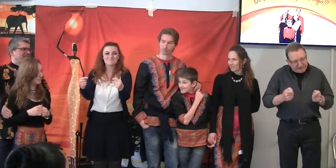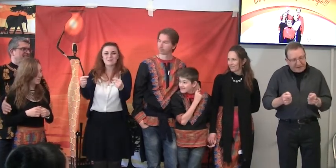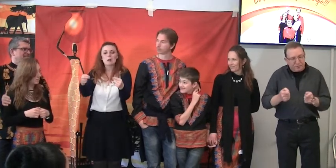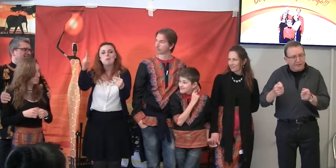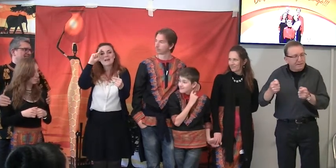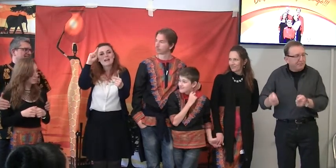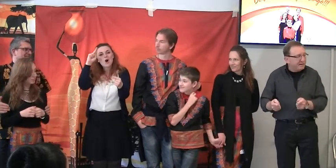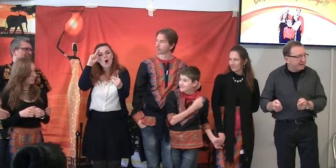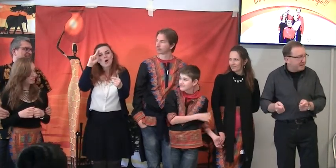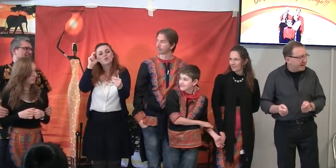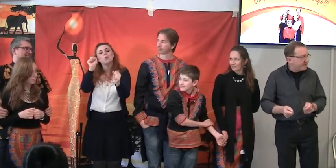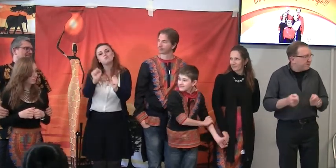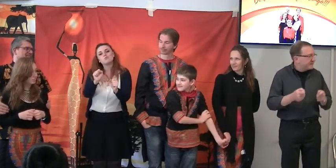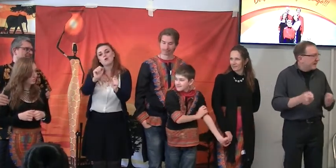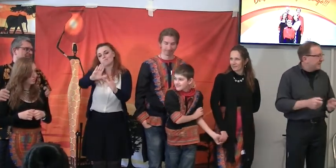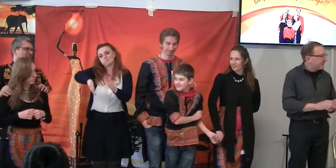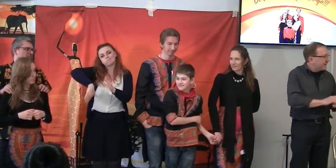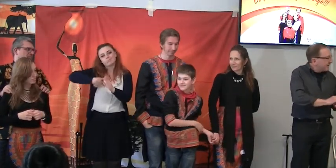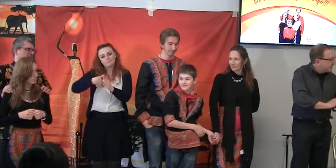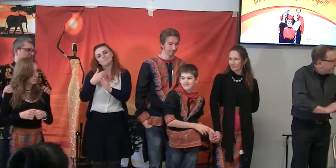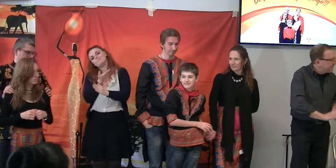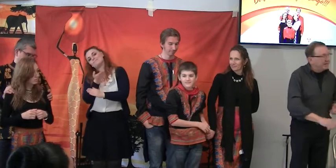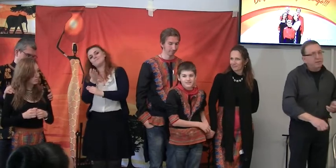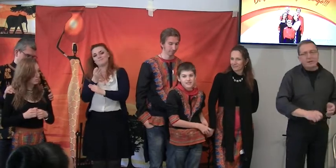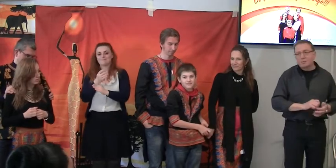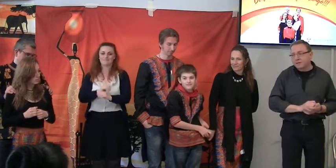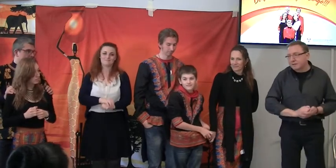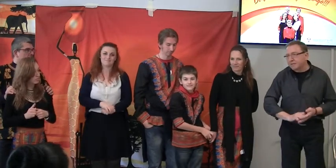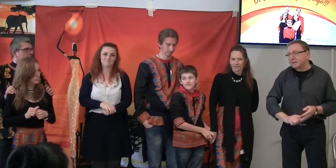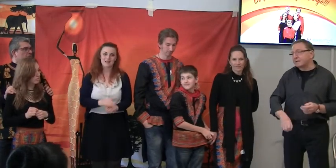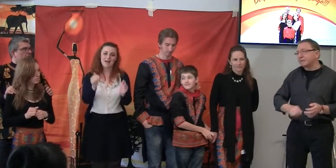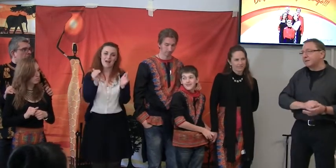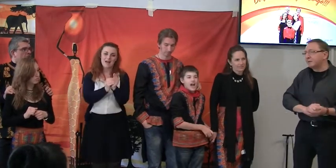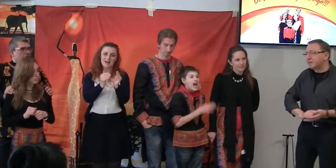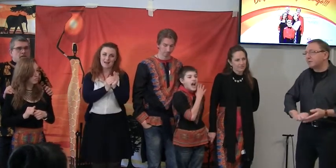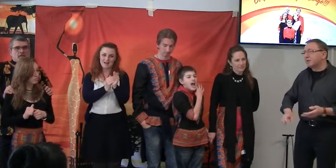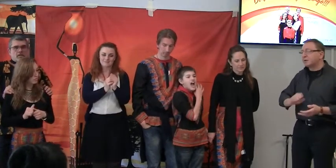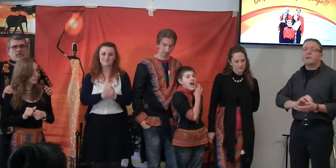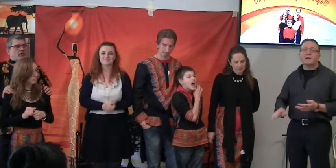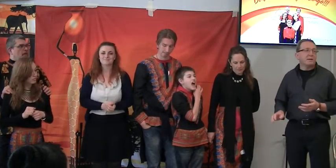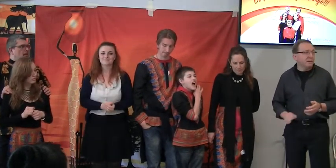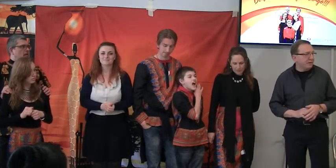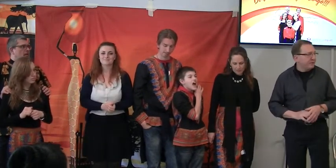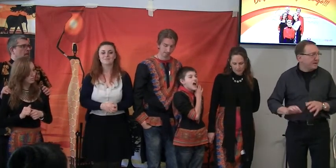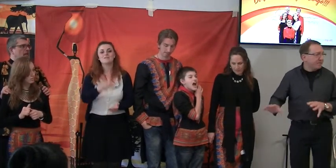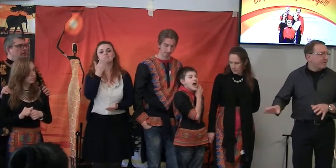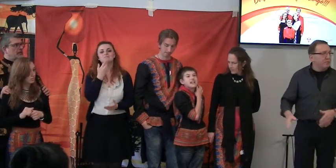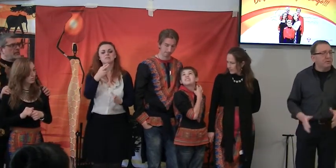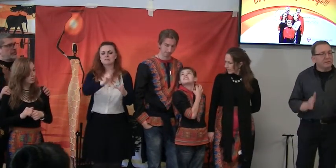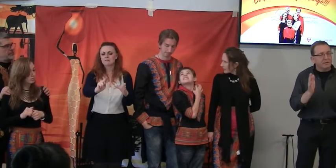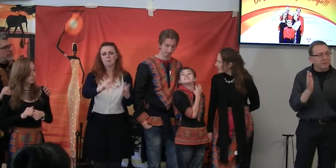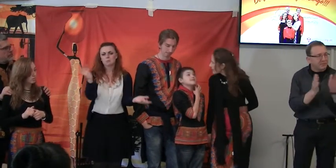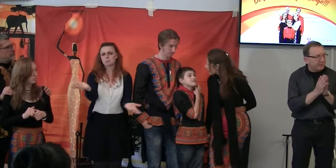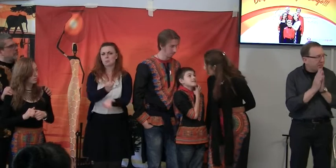faremo passare durante il pranzo queste carte. Scrivete degli incoraggiamenti, dei versetti, delle benedizioni, quello che volete alla famiglia